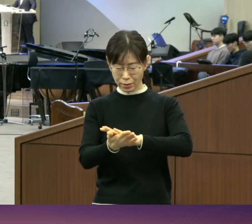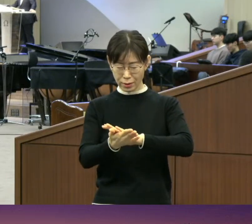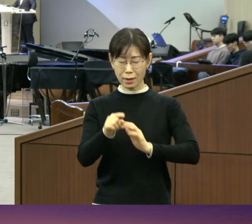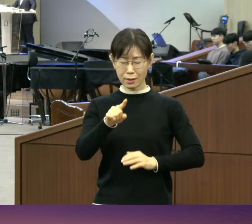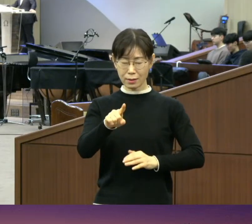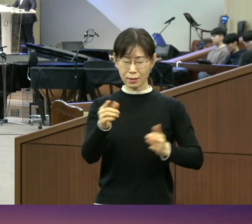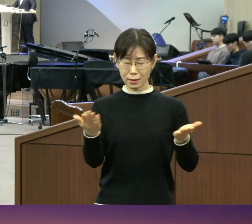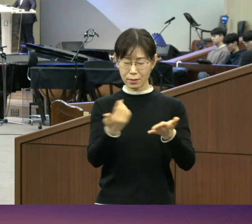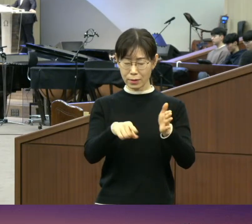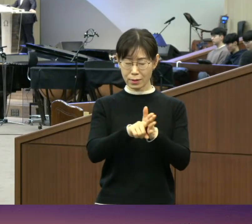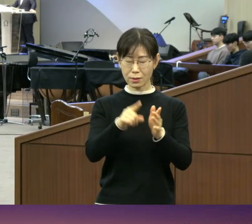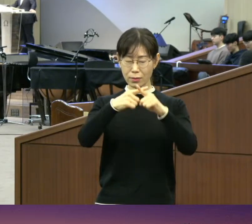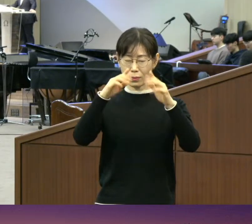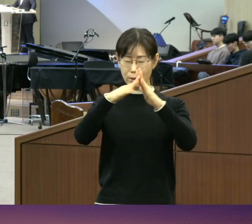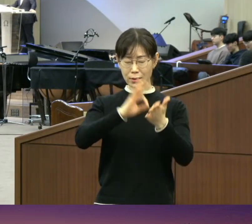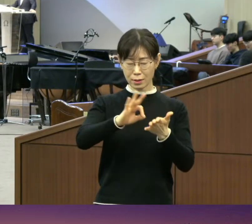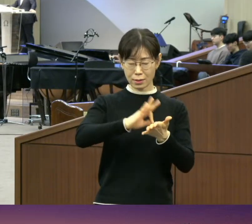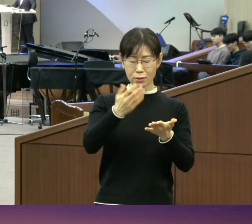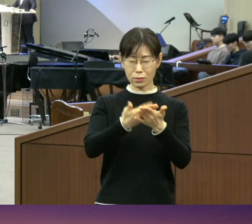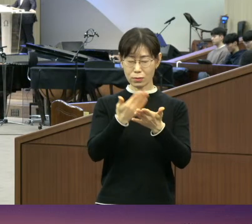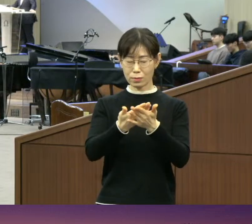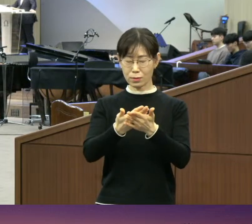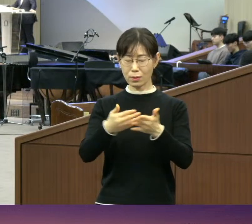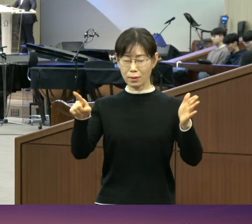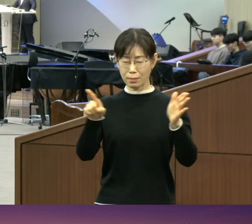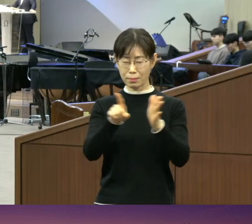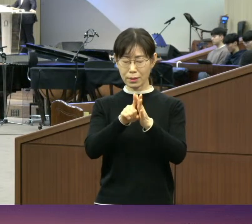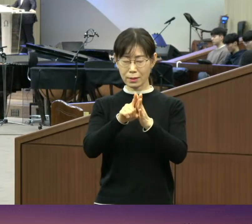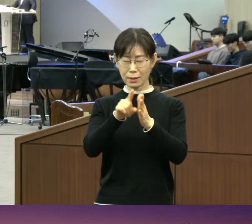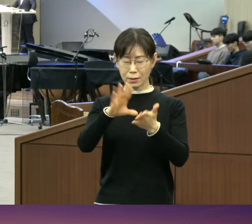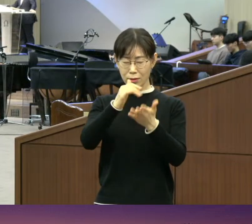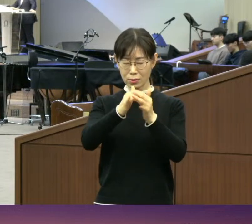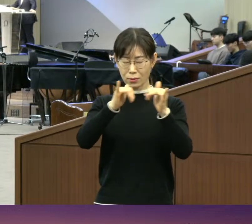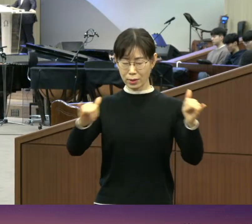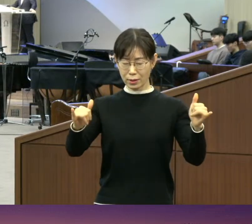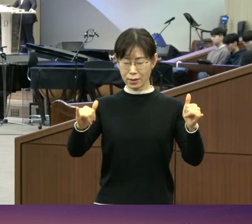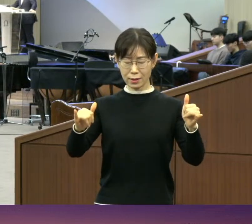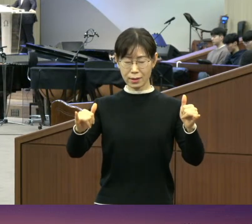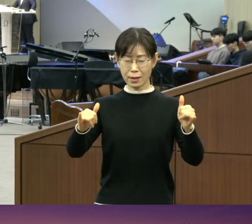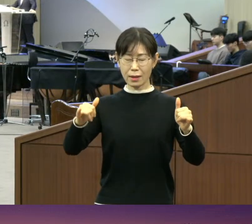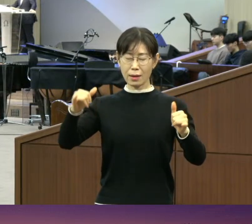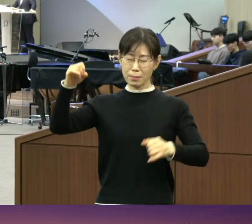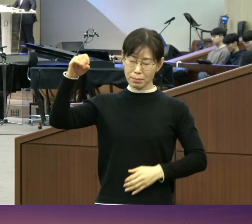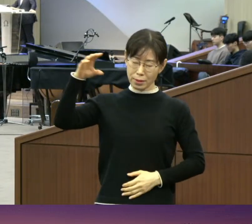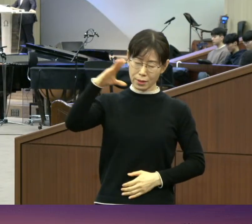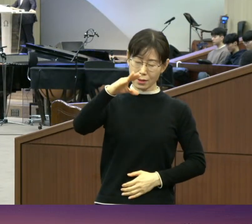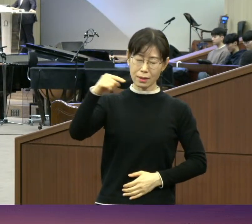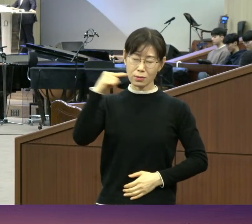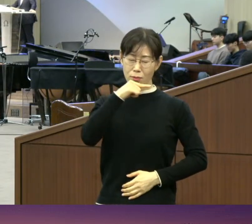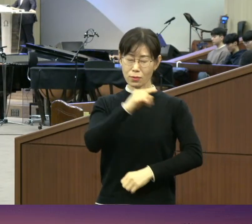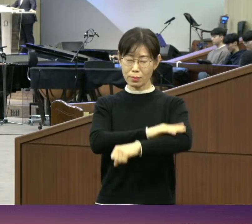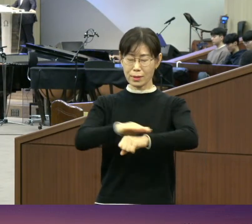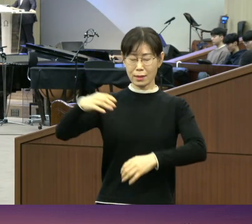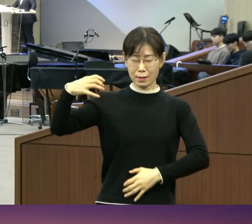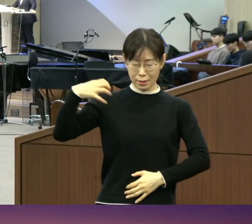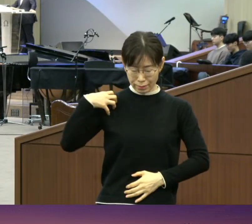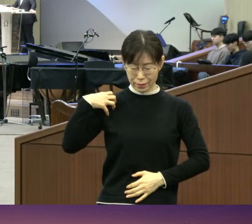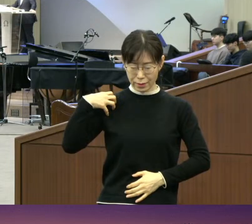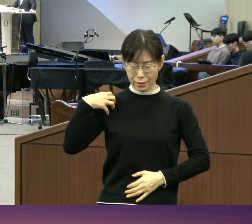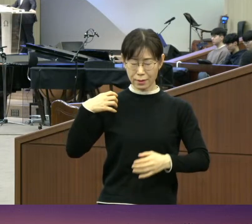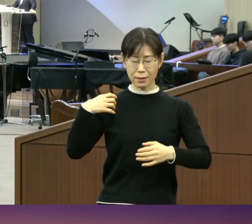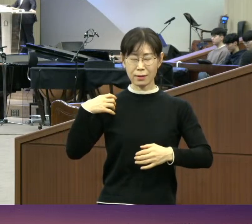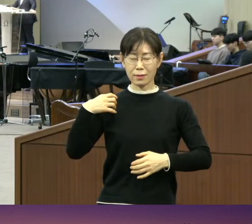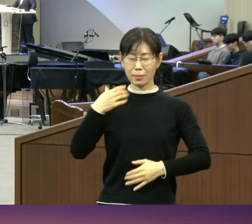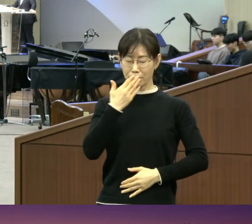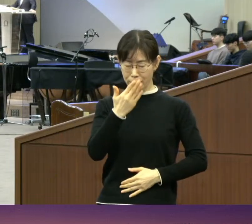주시옵소서. 믿음의 백성들을 사용하시고 우리가 빛과 소금의 역할을 세상에서 잘 감당할 수 있도록 주여 우리에게 하늘의